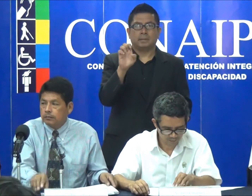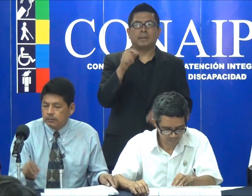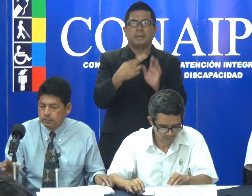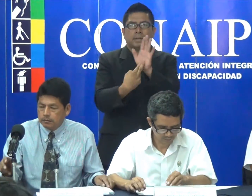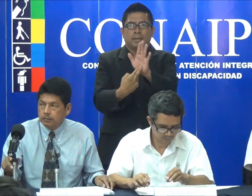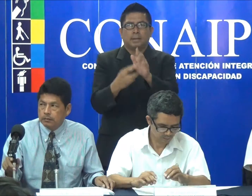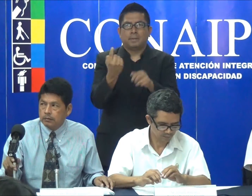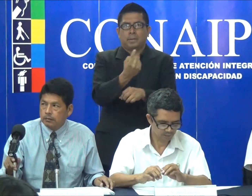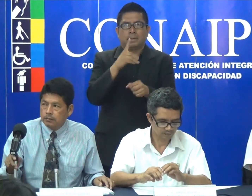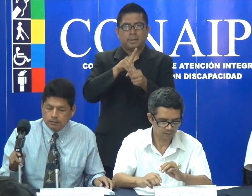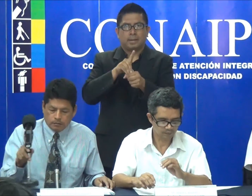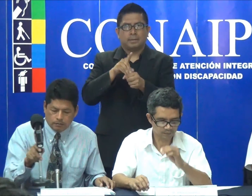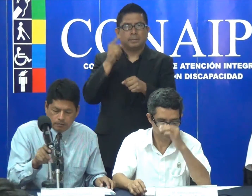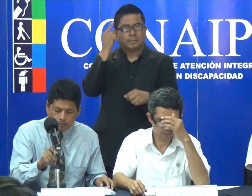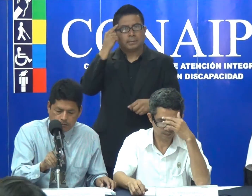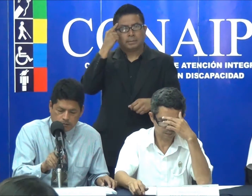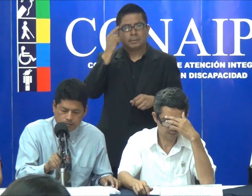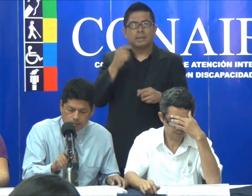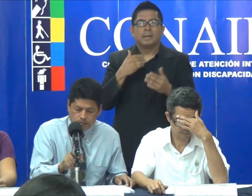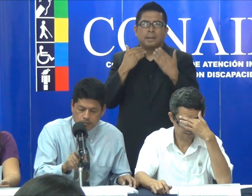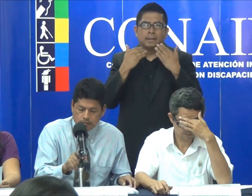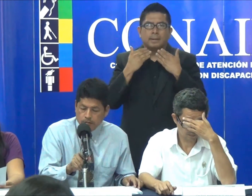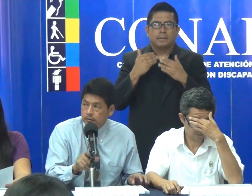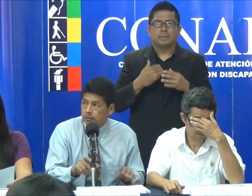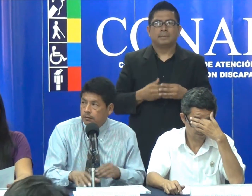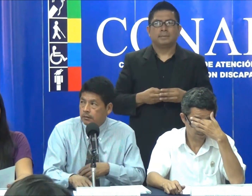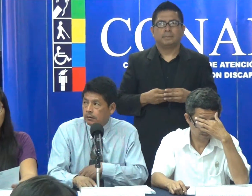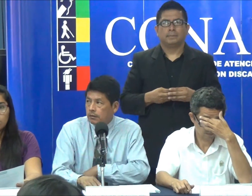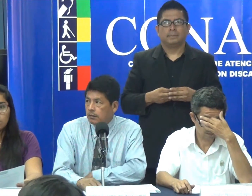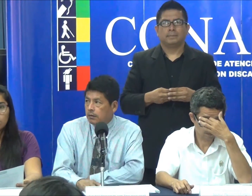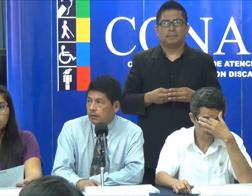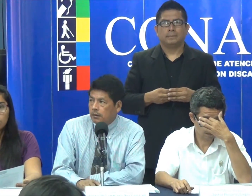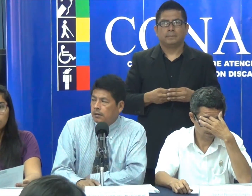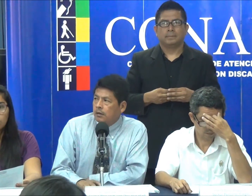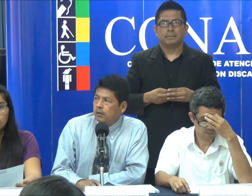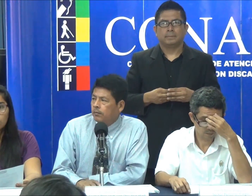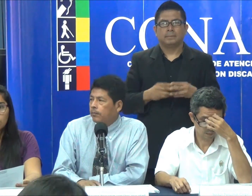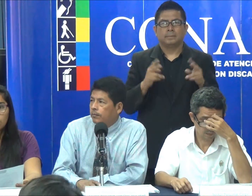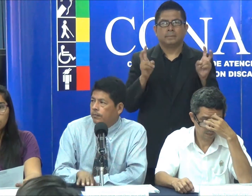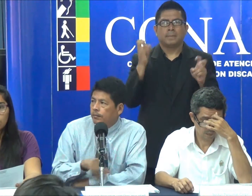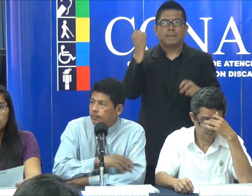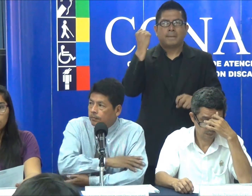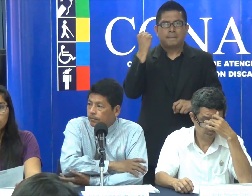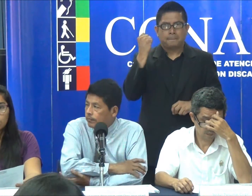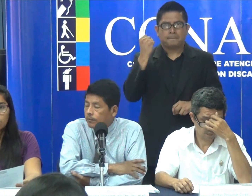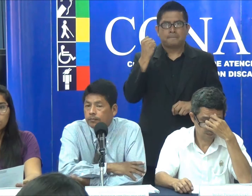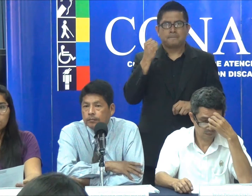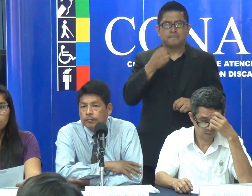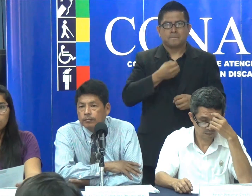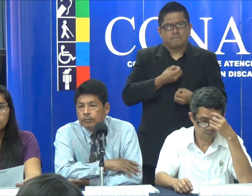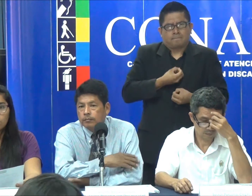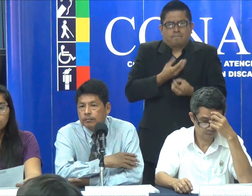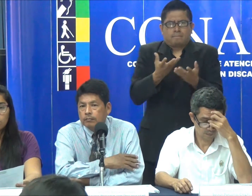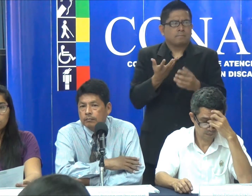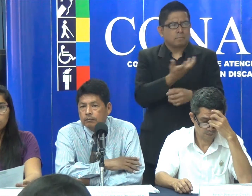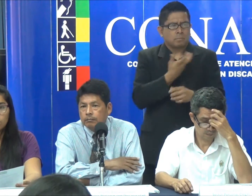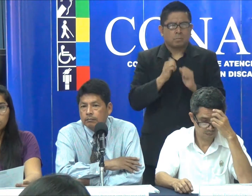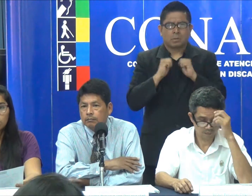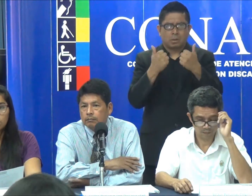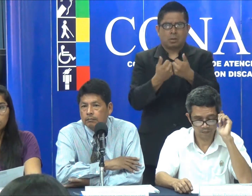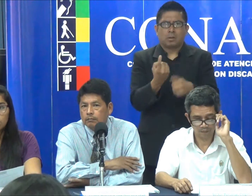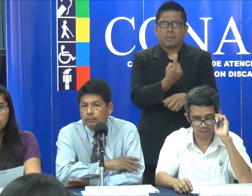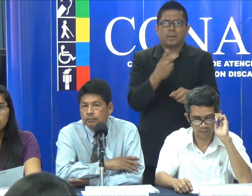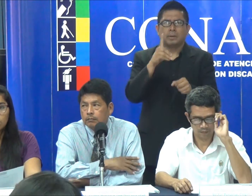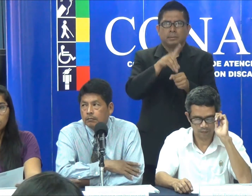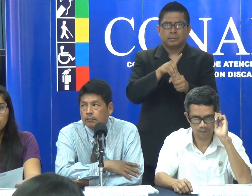de personas con discapacidad intelectual y nos va a hablar pues justamente de la importancia del pronunciamiento de las diferentes organizaciones de personas